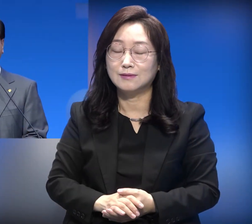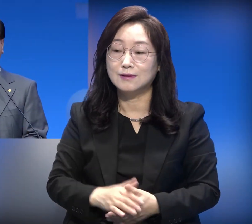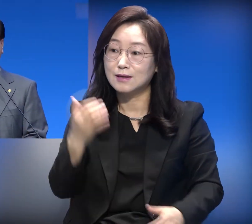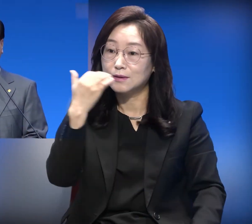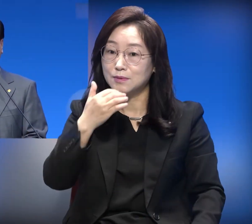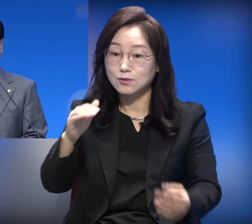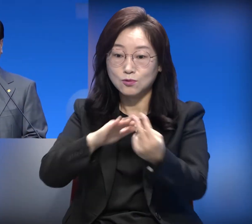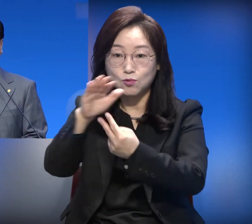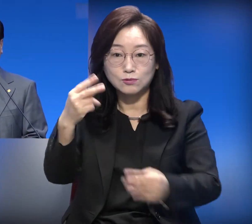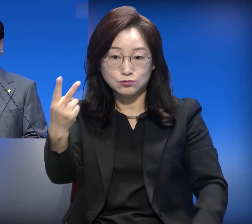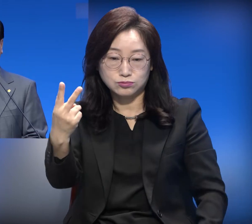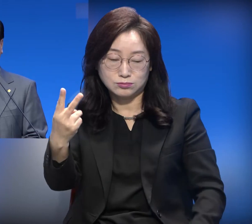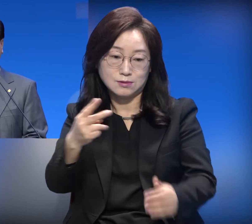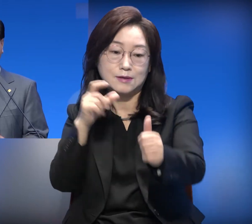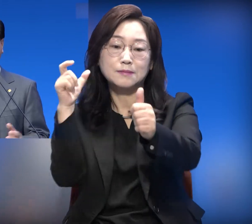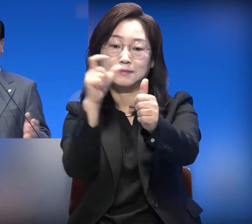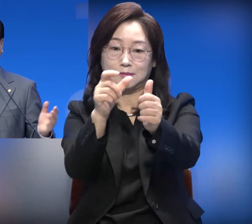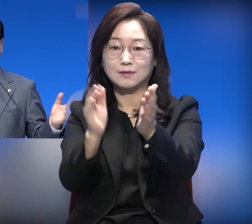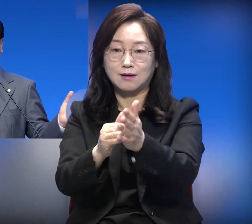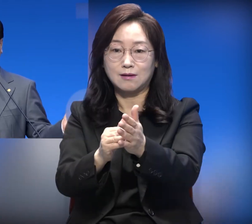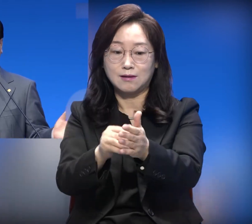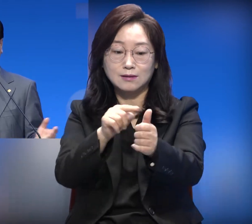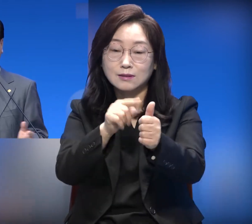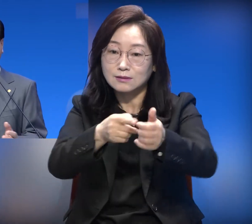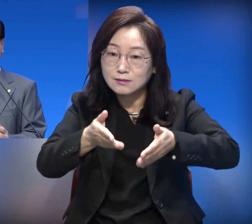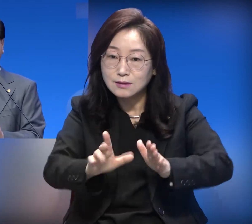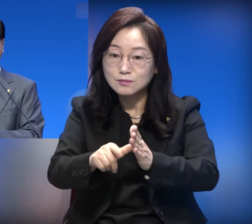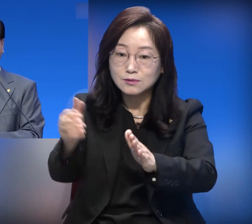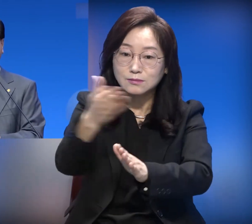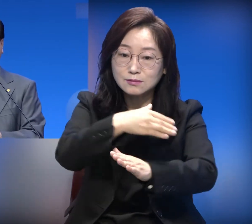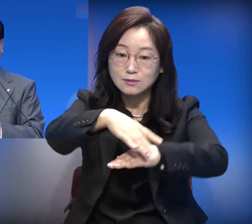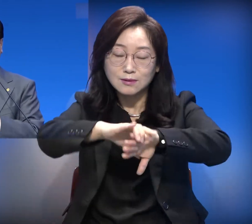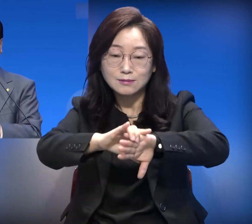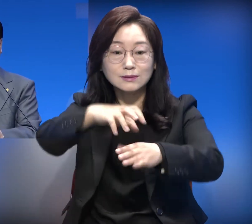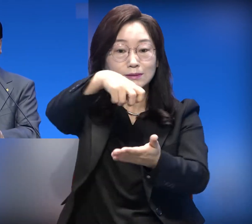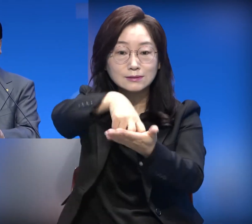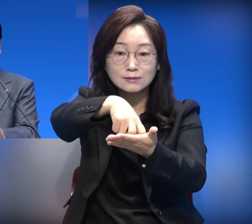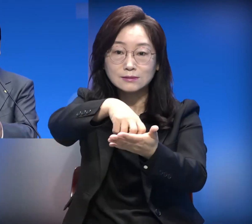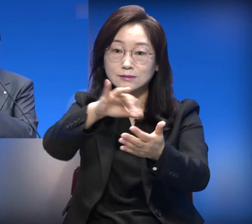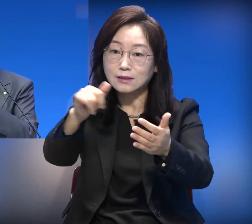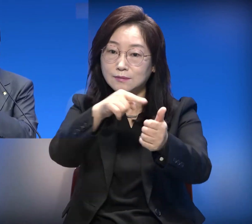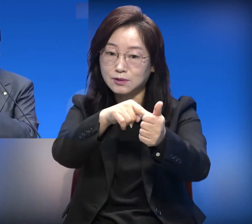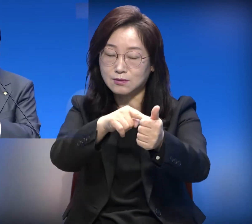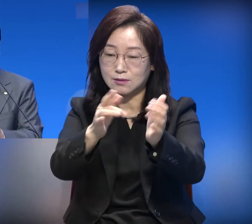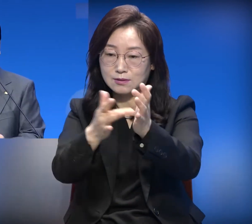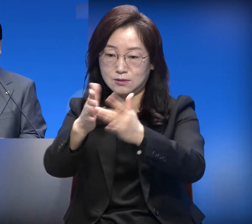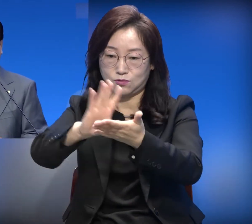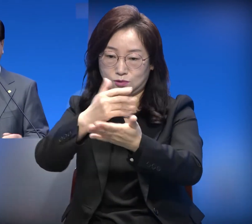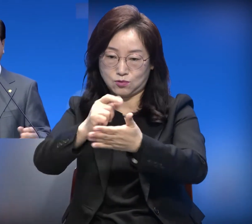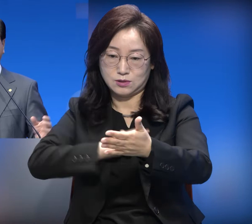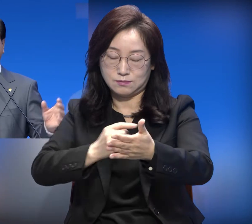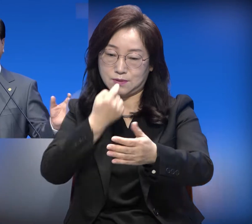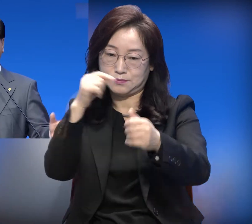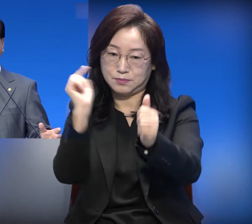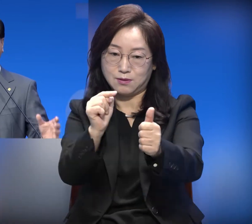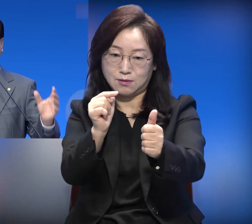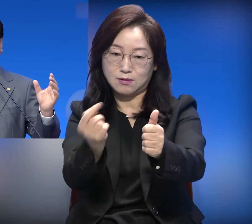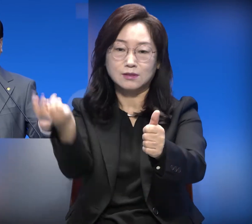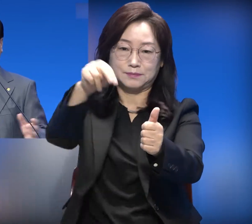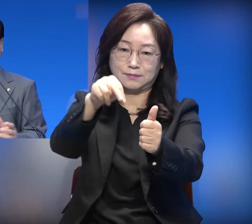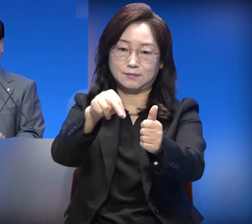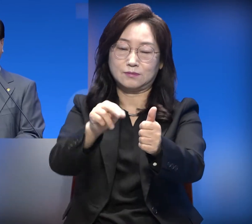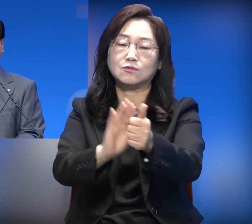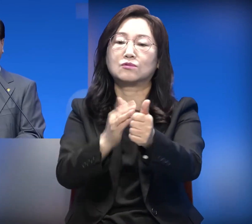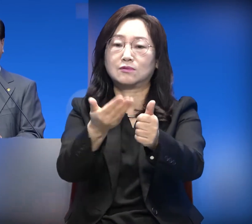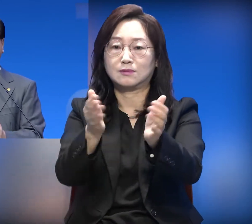베드로와 요한이 외쳤습니다. 남에서부터 걷지 못한 그를 예수 그리스도의 이름으로 일으킨 것입니다. 우리가 어떤 문제